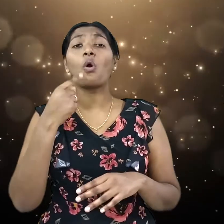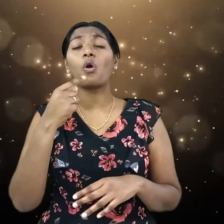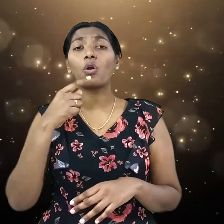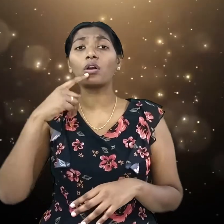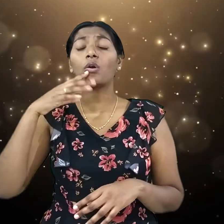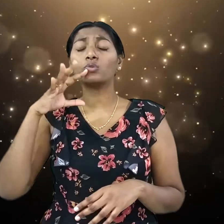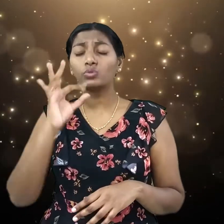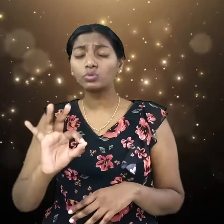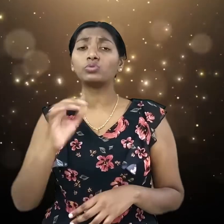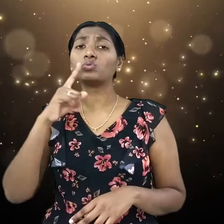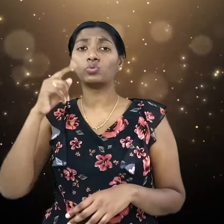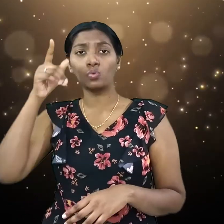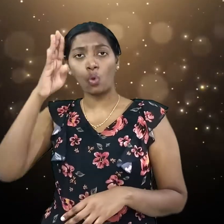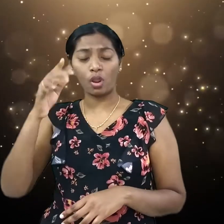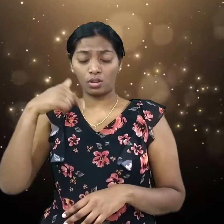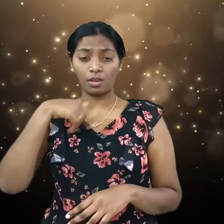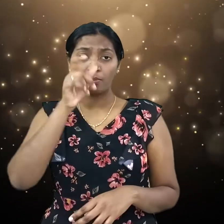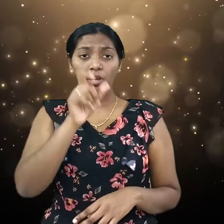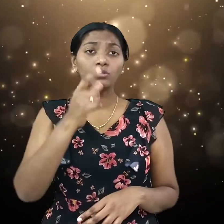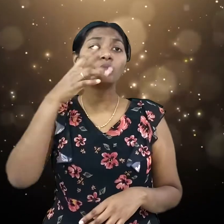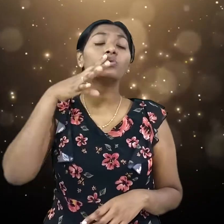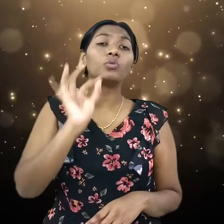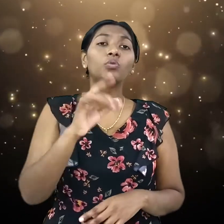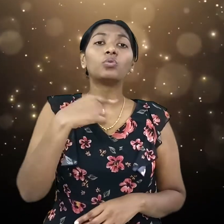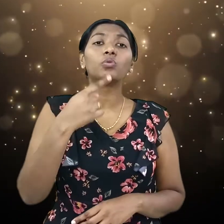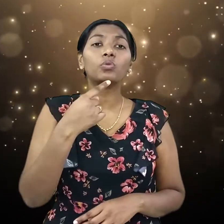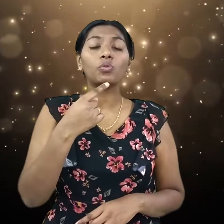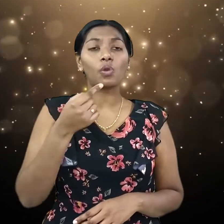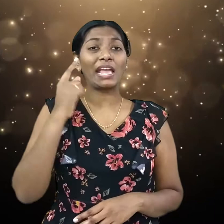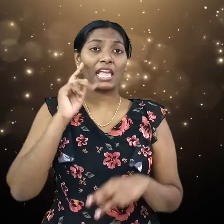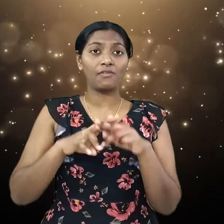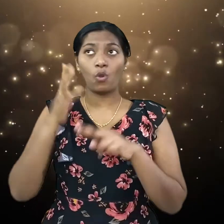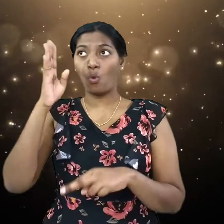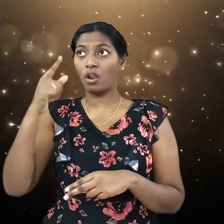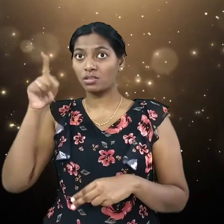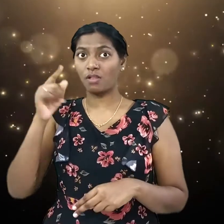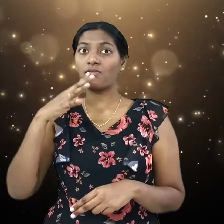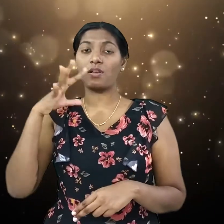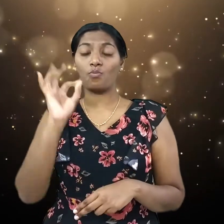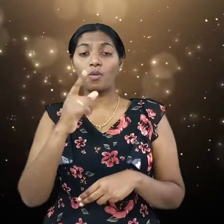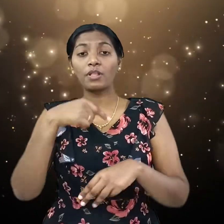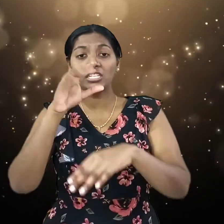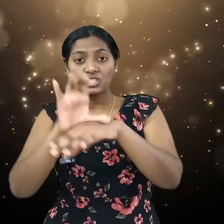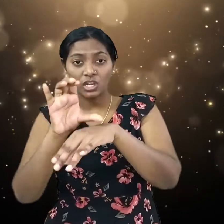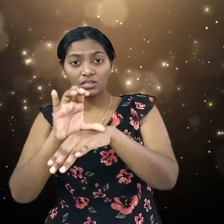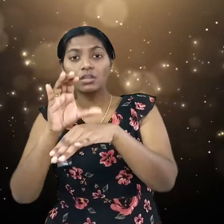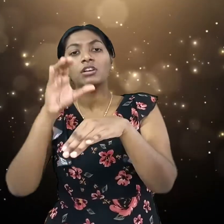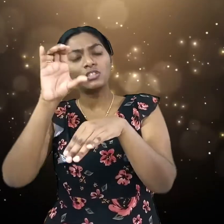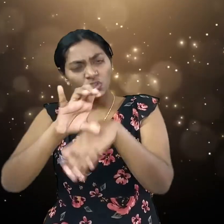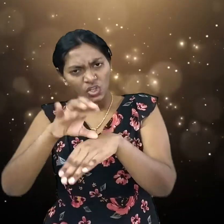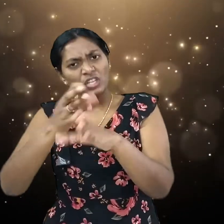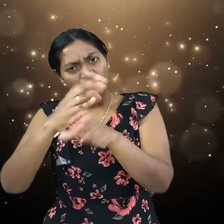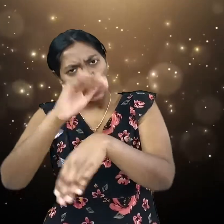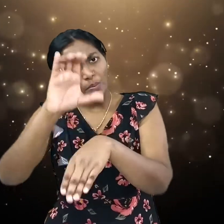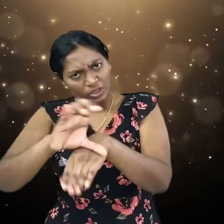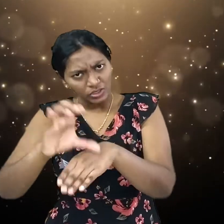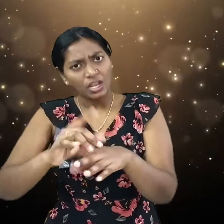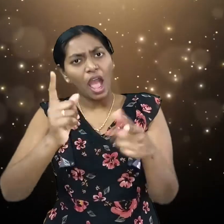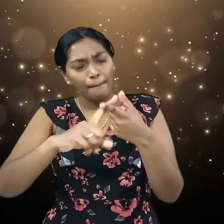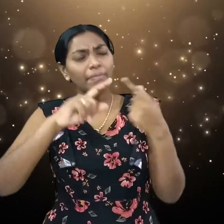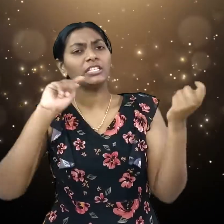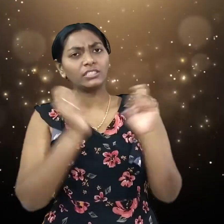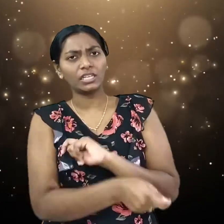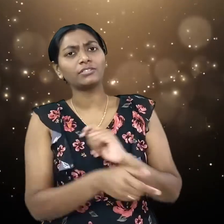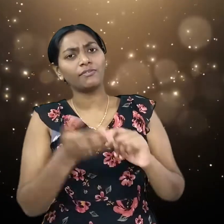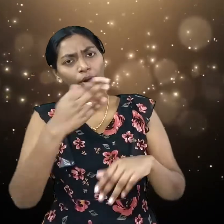आप सच्चे की परमेश्वर, कौन सच्चा? तो अगर परमेश्वर कह रहा है कलीसिया के द्वारा तो किसके द्वारा होगा? कलीसिया के